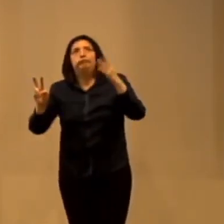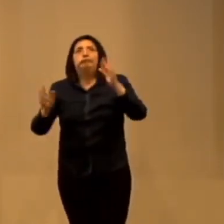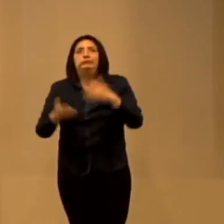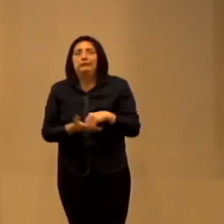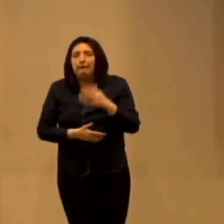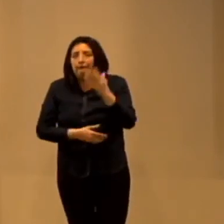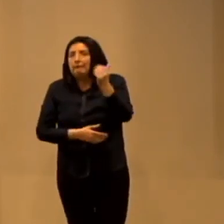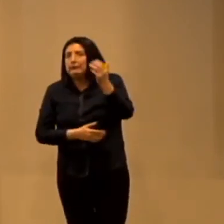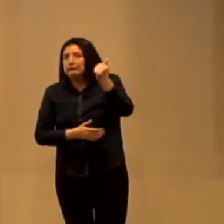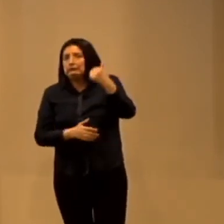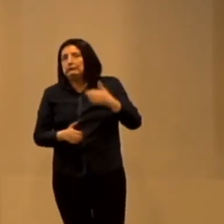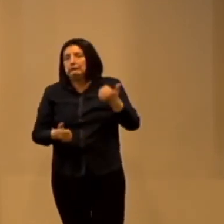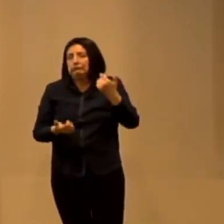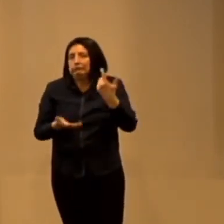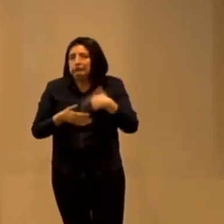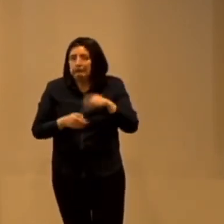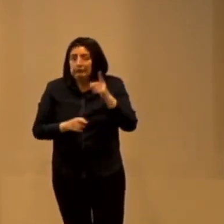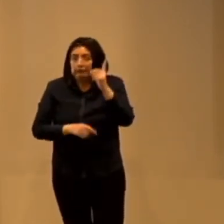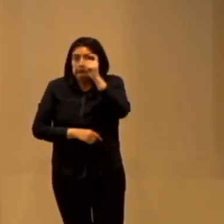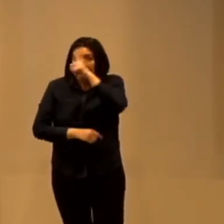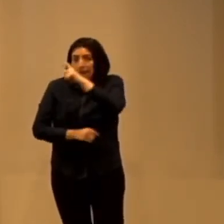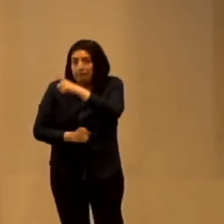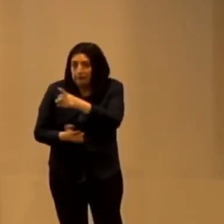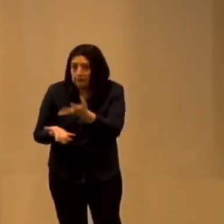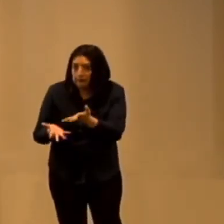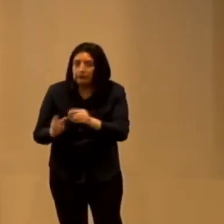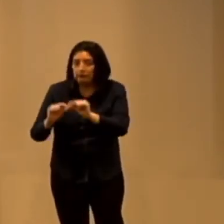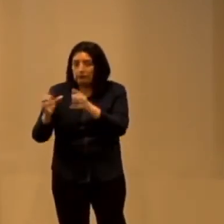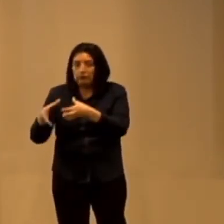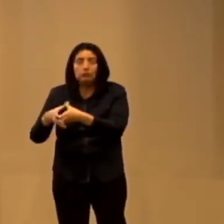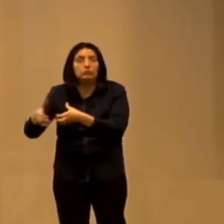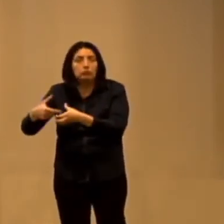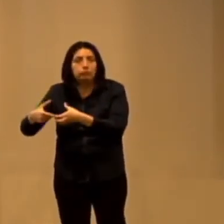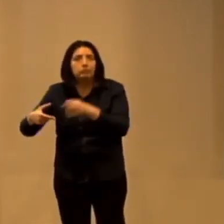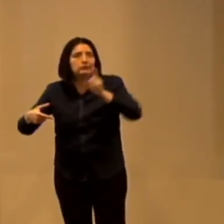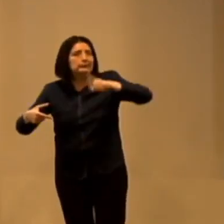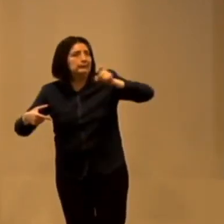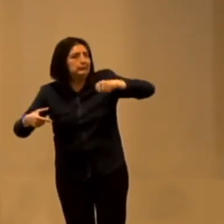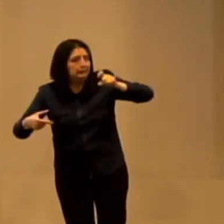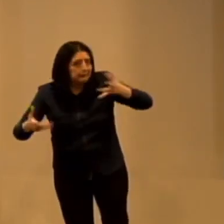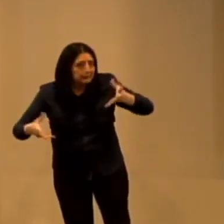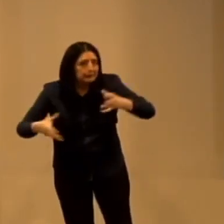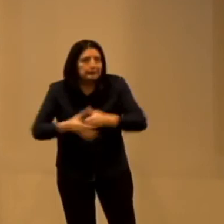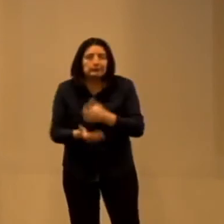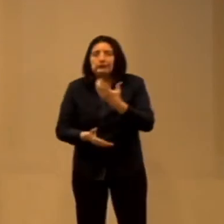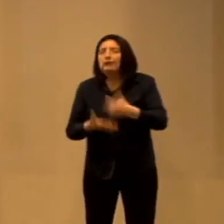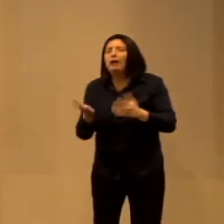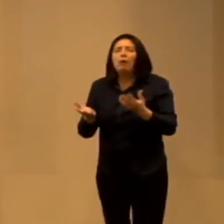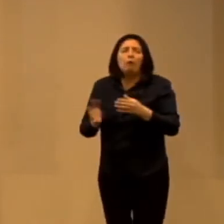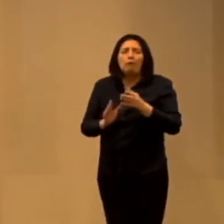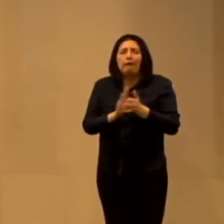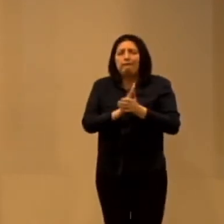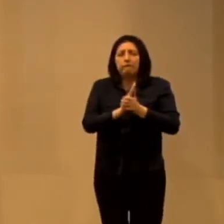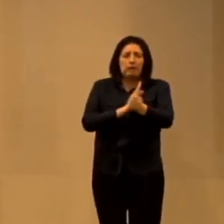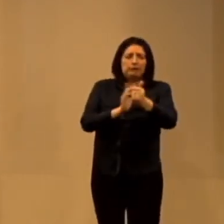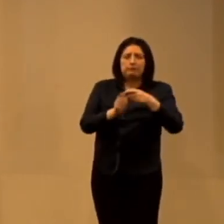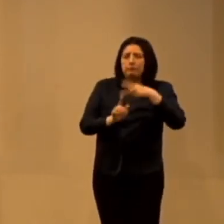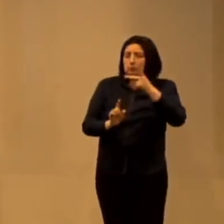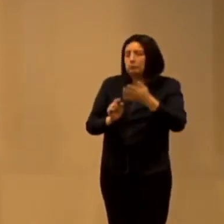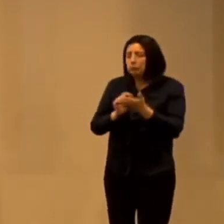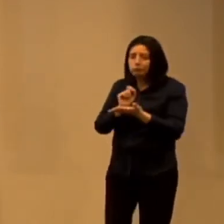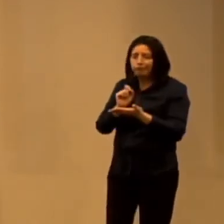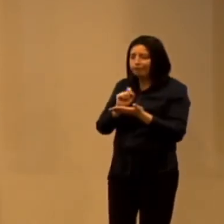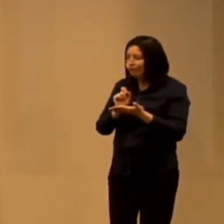de pensiones. Entonces, esto obliga a tener una especialización para poder calificar, porque se califica en función a